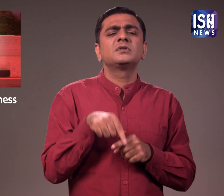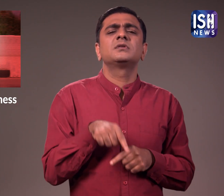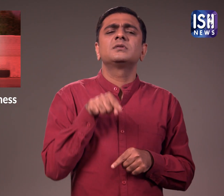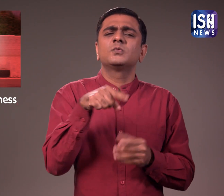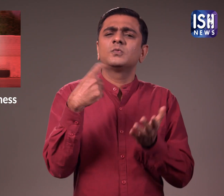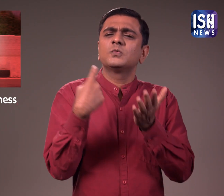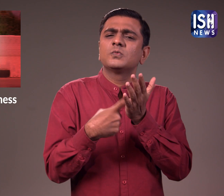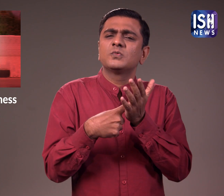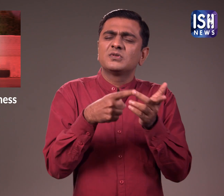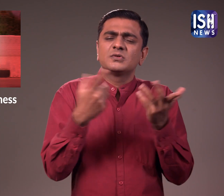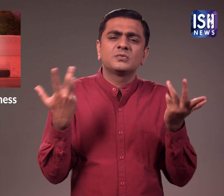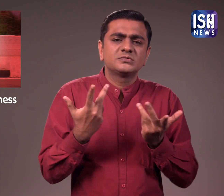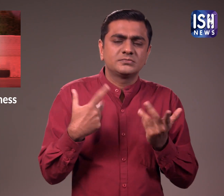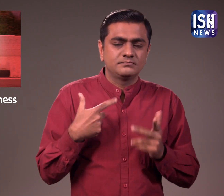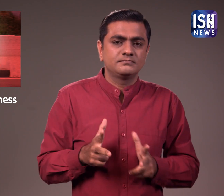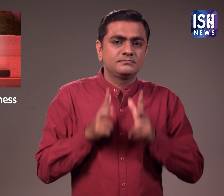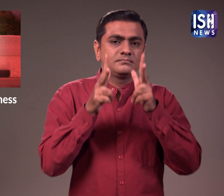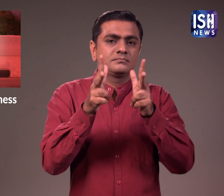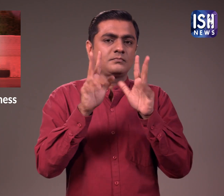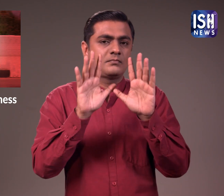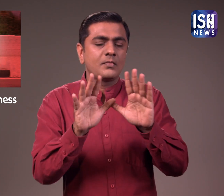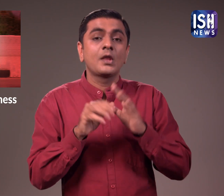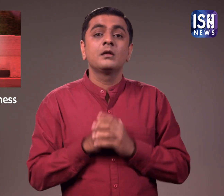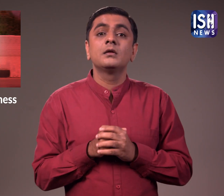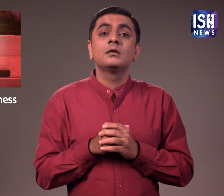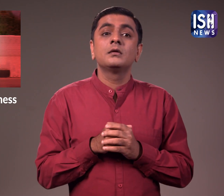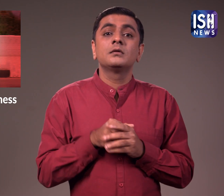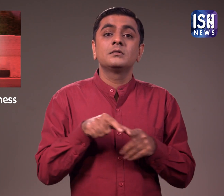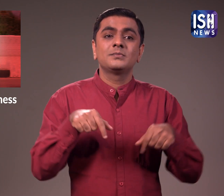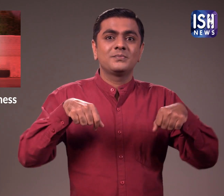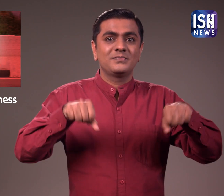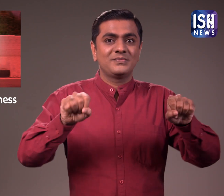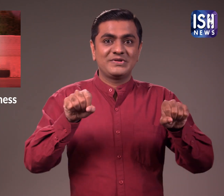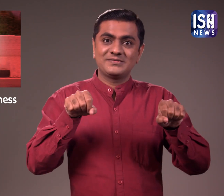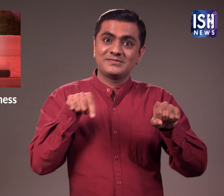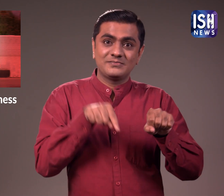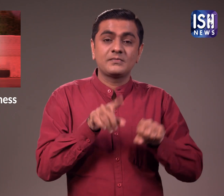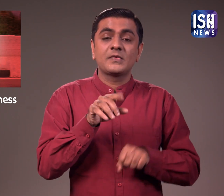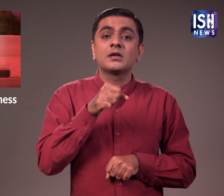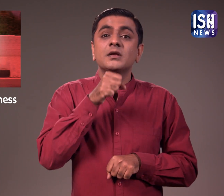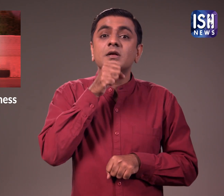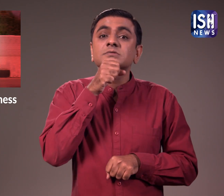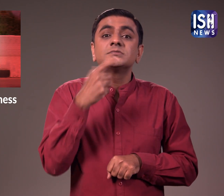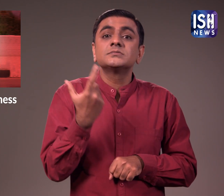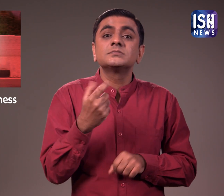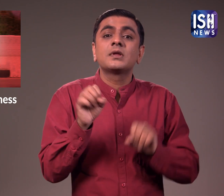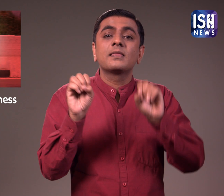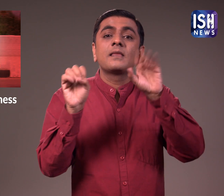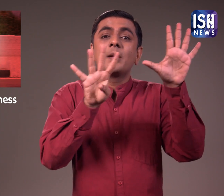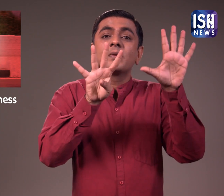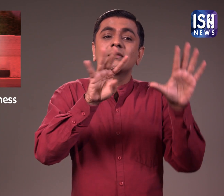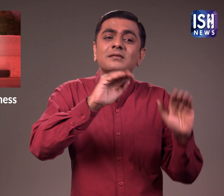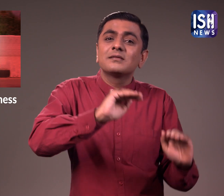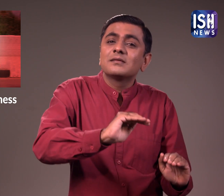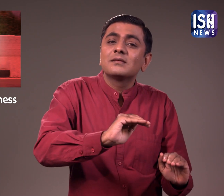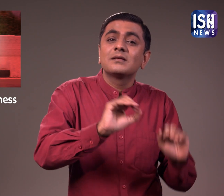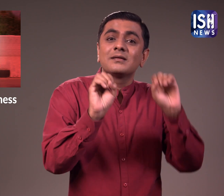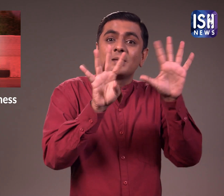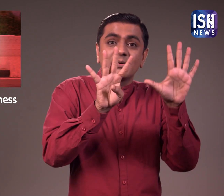तो क्या है ये नया नियम में आपको पताता हूँ नया नियम में कहा गया है कि नौ महिने से चार साल की